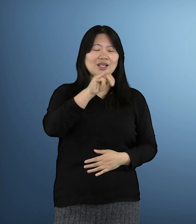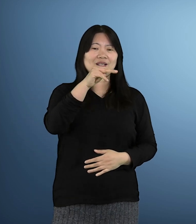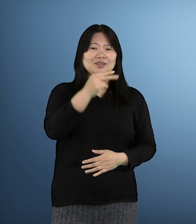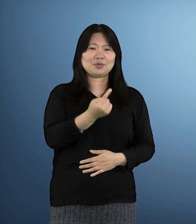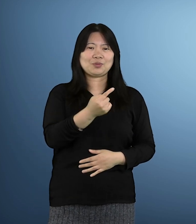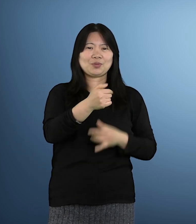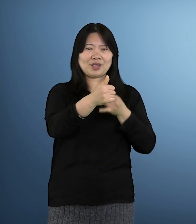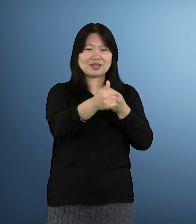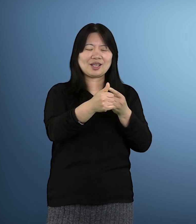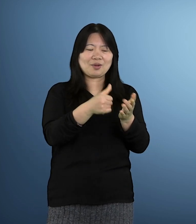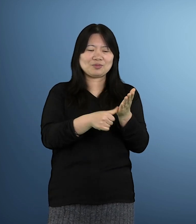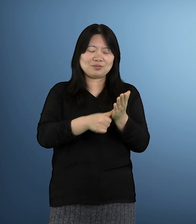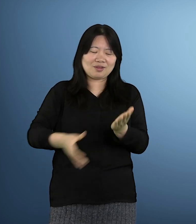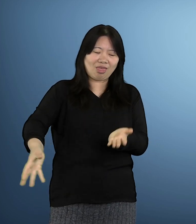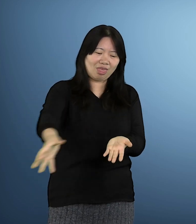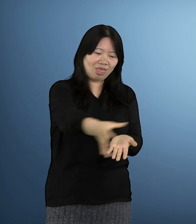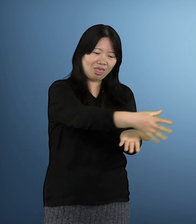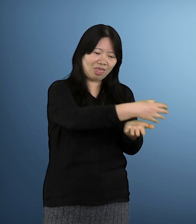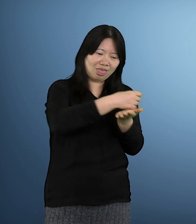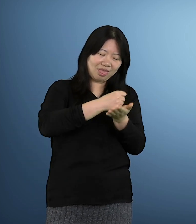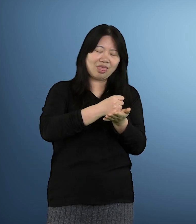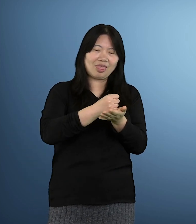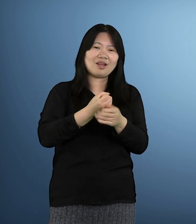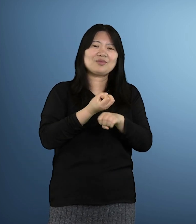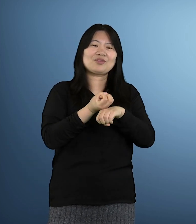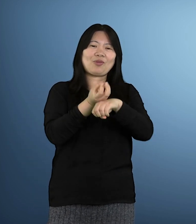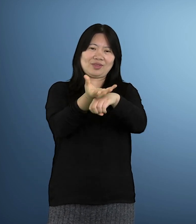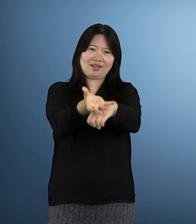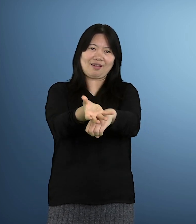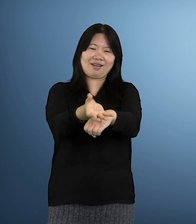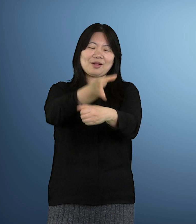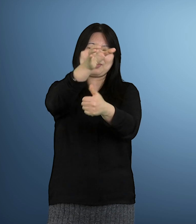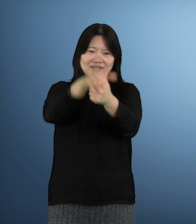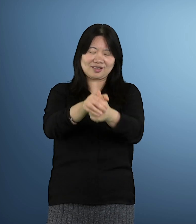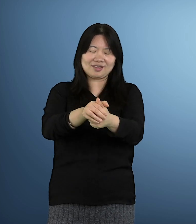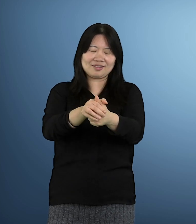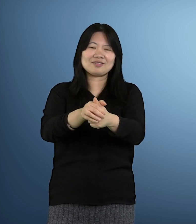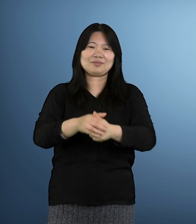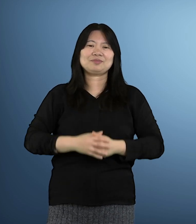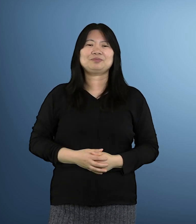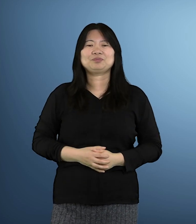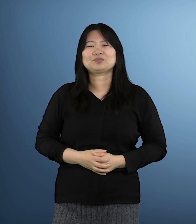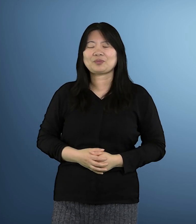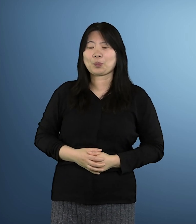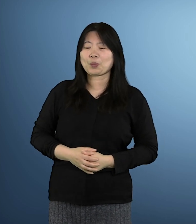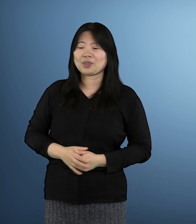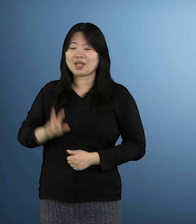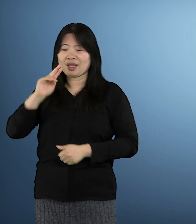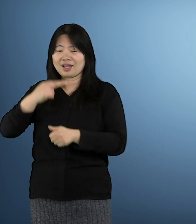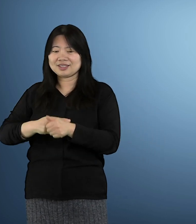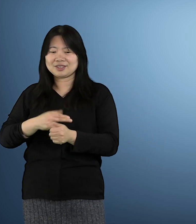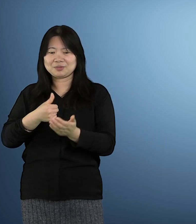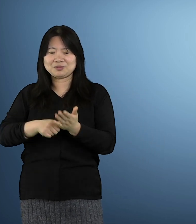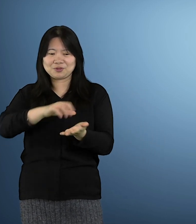다 모아가지고 보낸 거예요. 그래서 사도 바울이 그 물품을